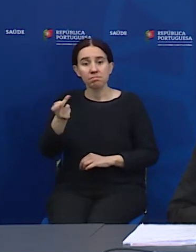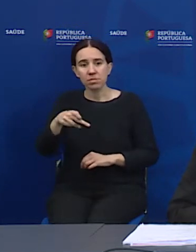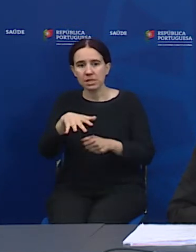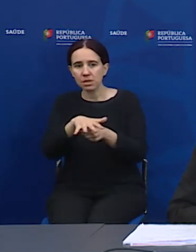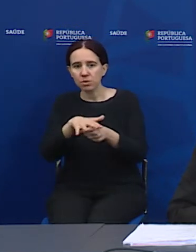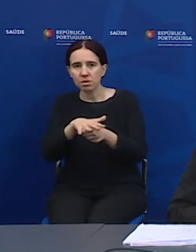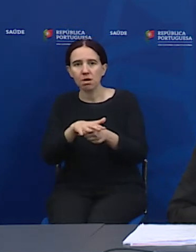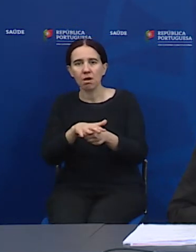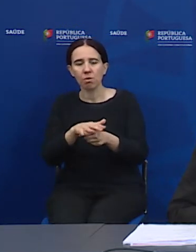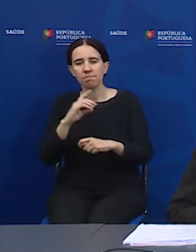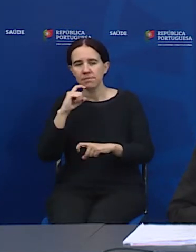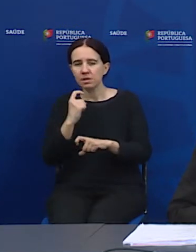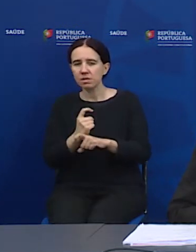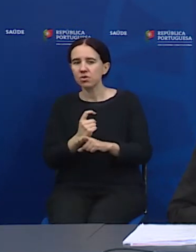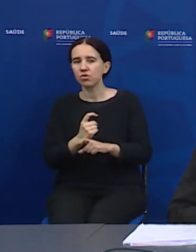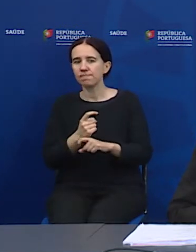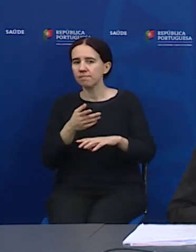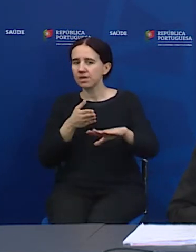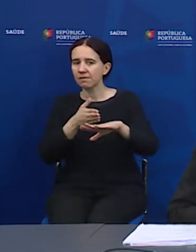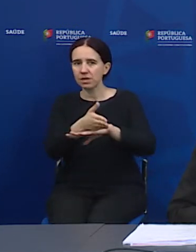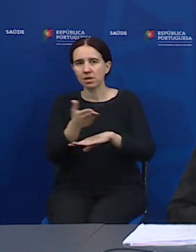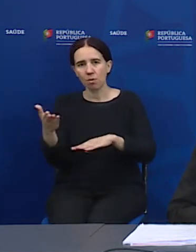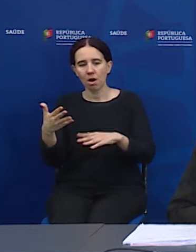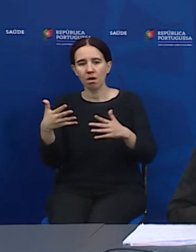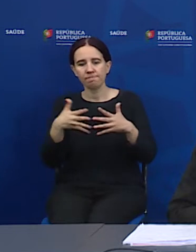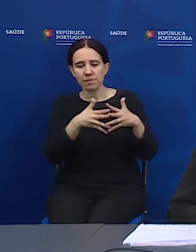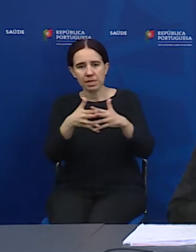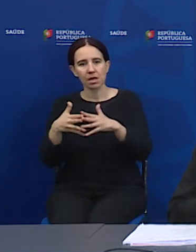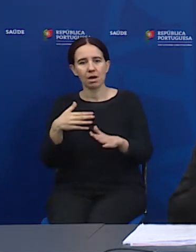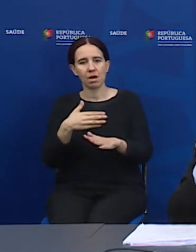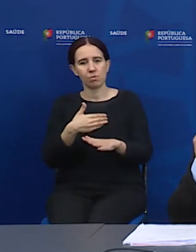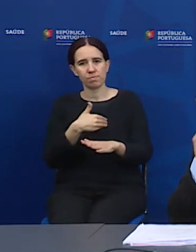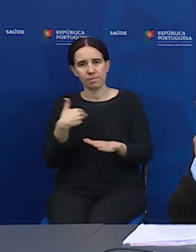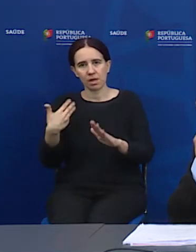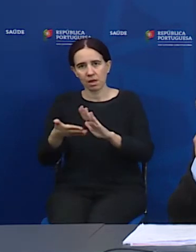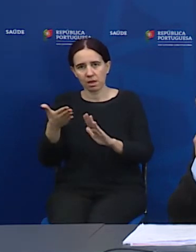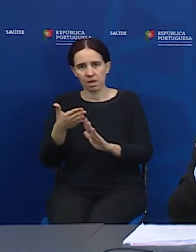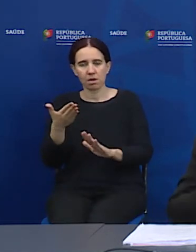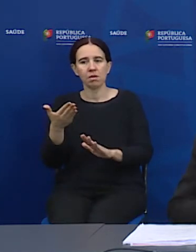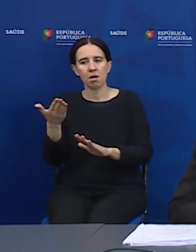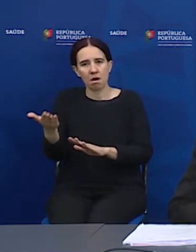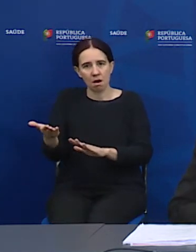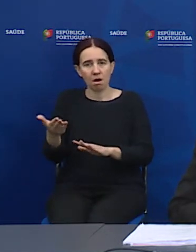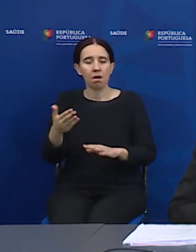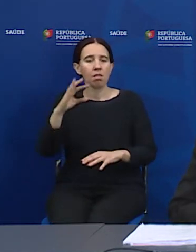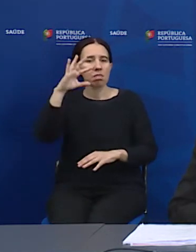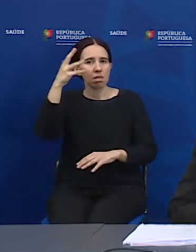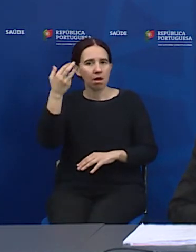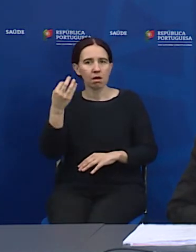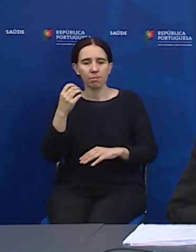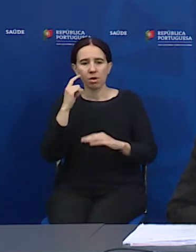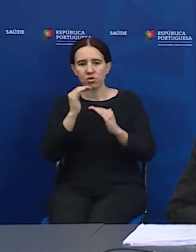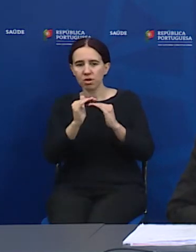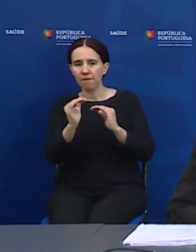em uma situação que exige uma intervenção do sistema integrado de emergência médica e eventualmente com a necessidade de